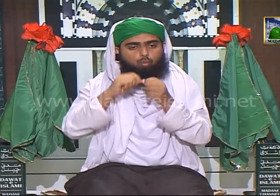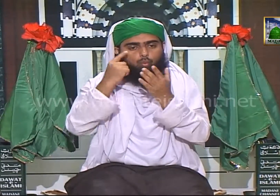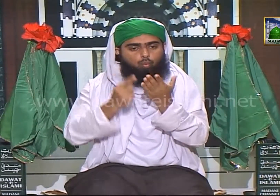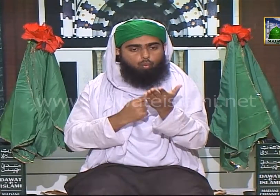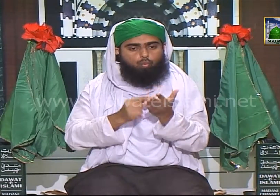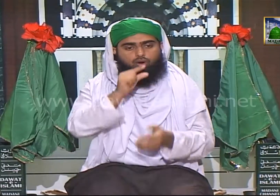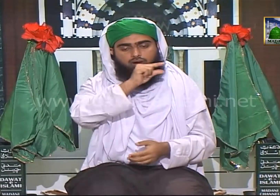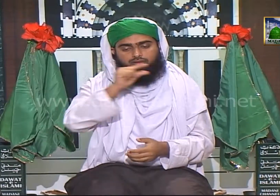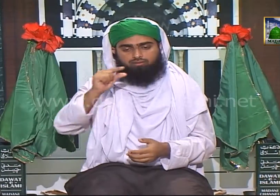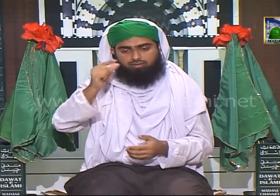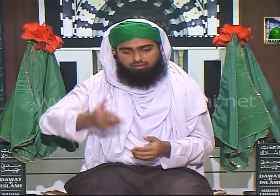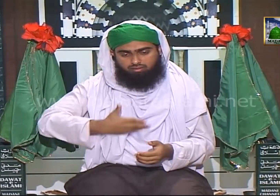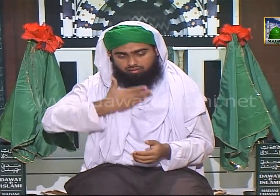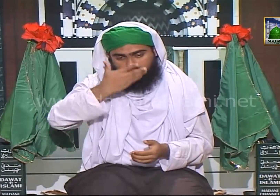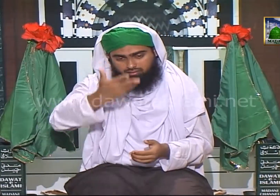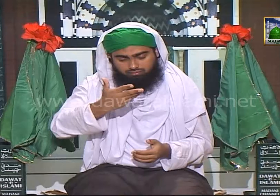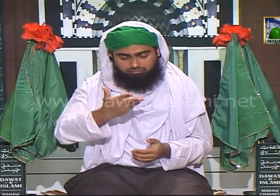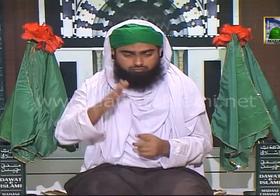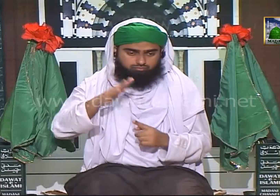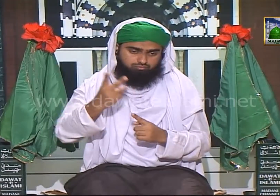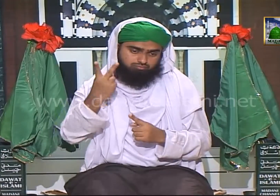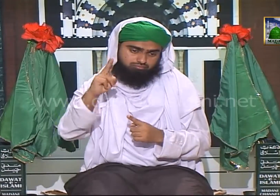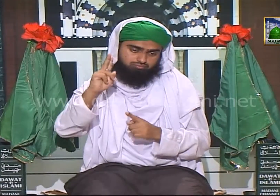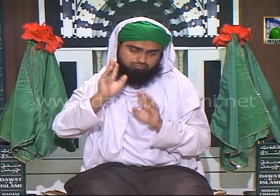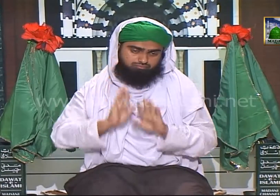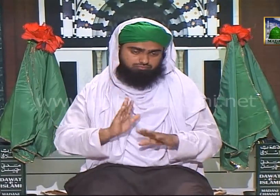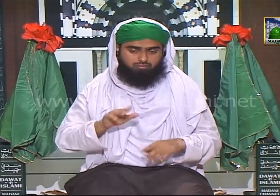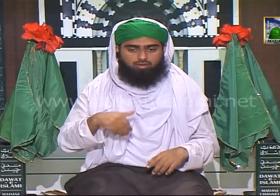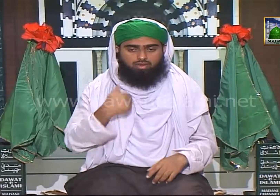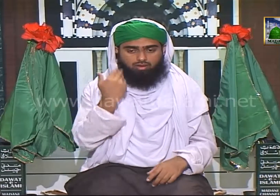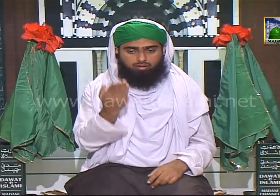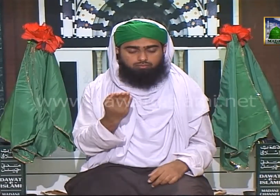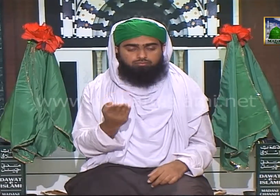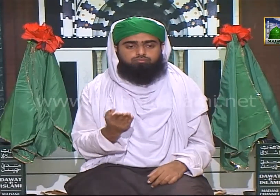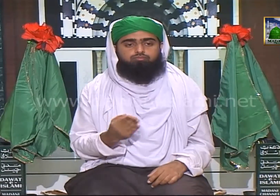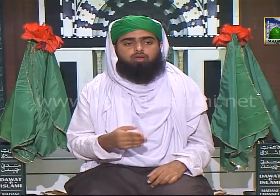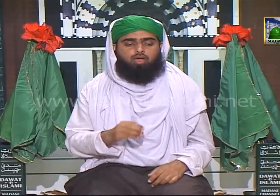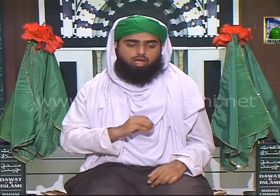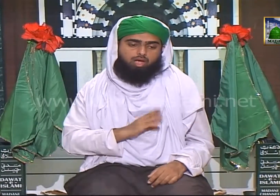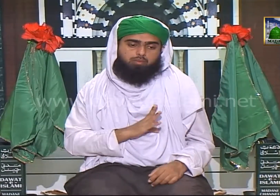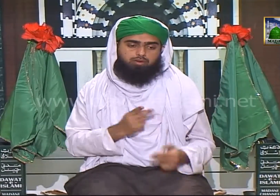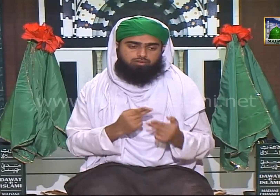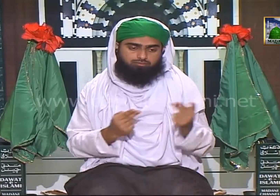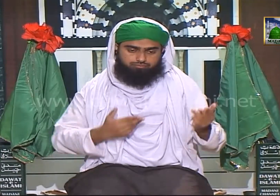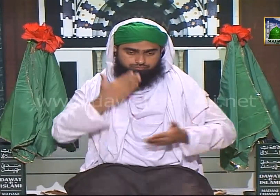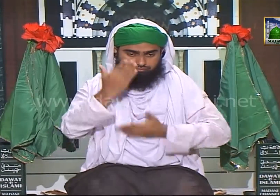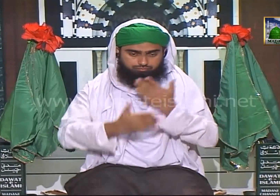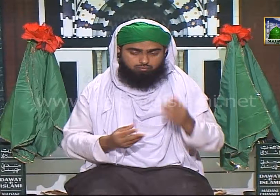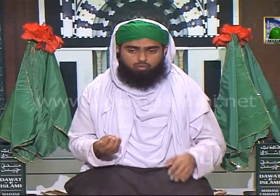روزی میں بہت برکت ہے۔ ایک اور بھی نسخہ ہے روزی و برکت کا آسان ترین، فجر کی نماز کے بعد جب دعا کر